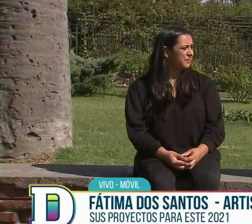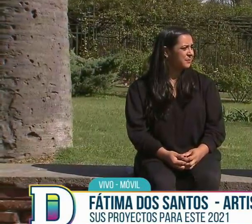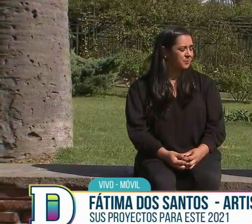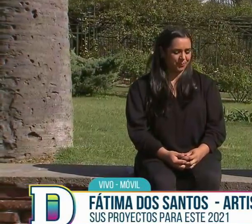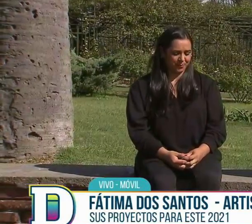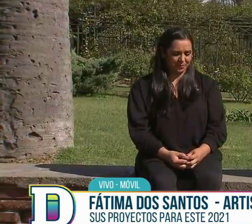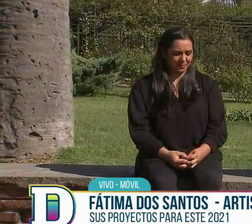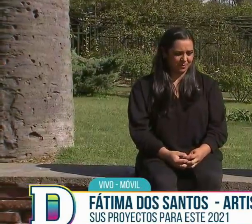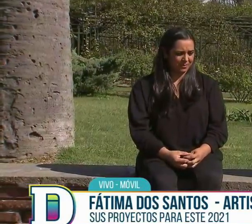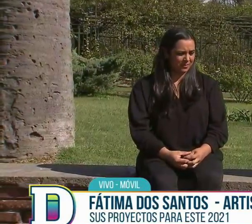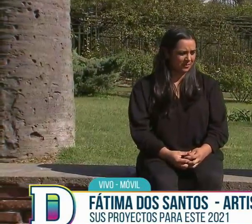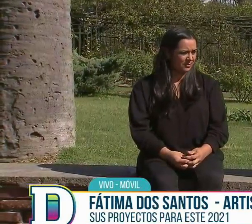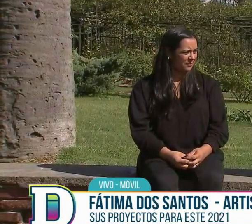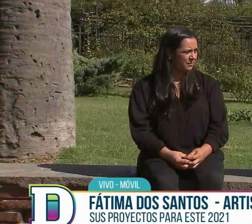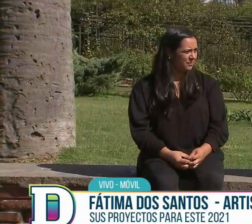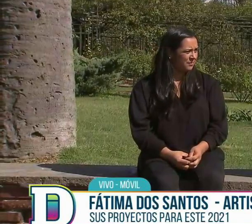y